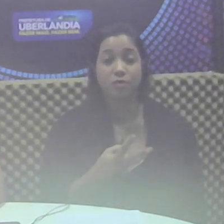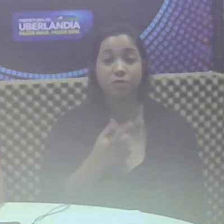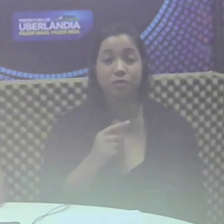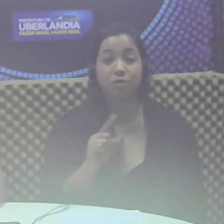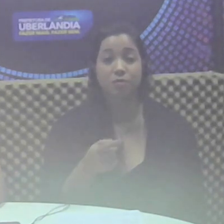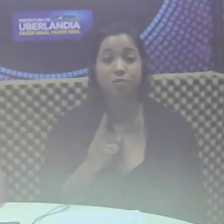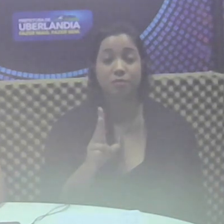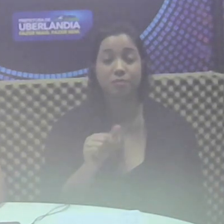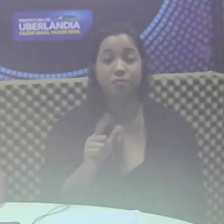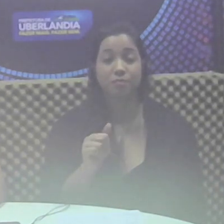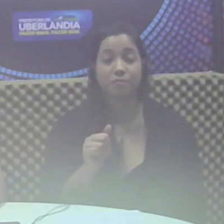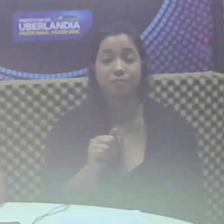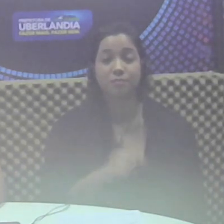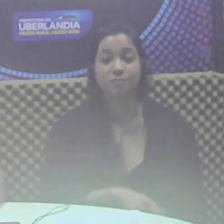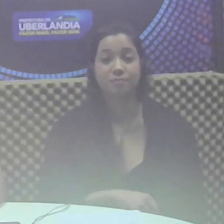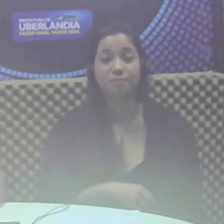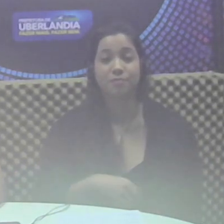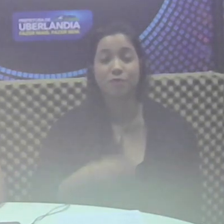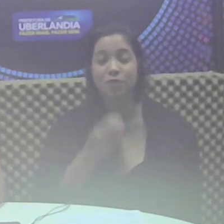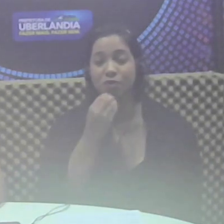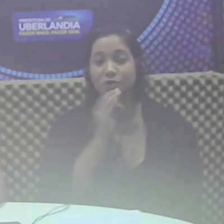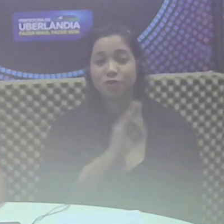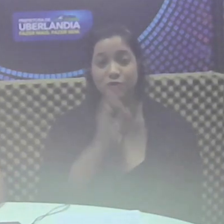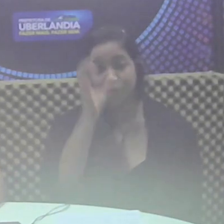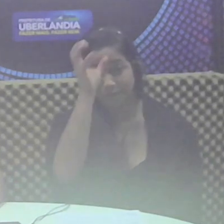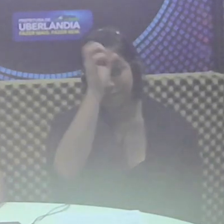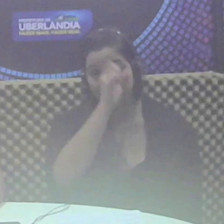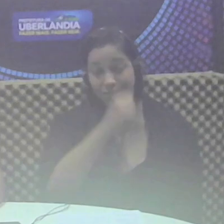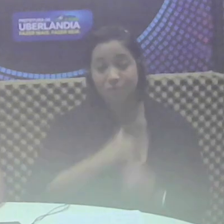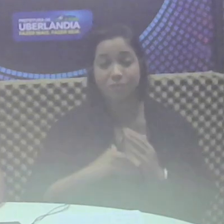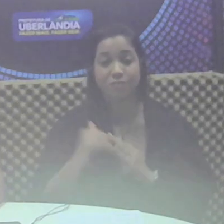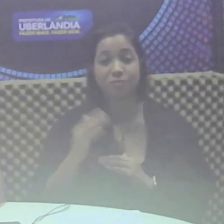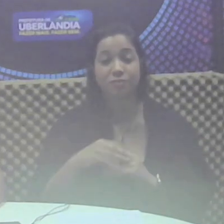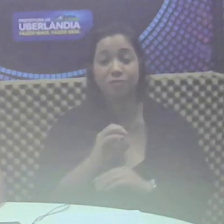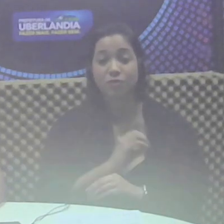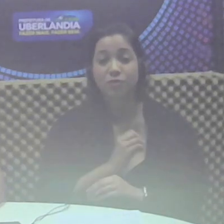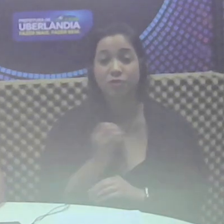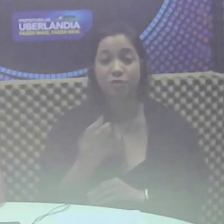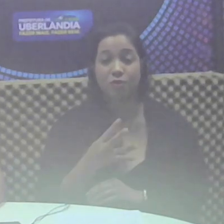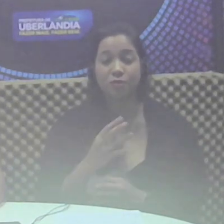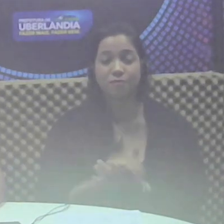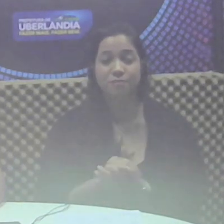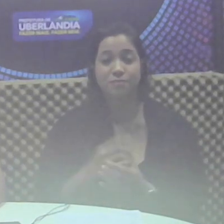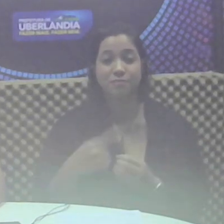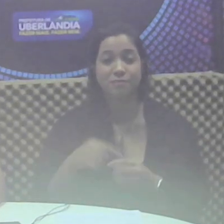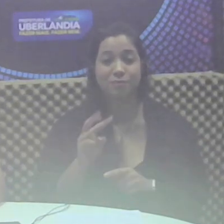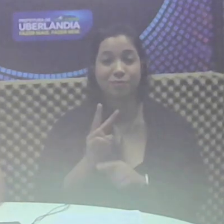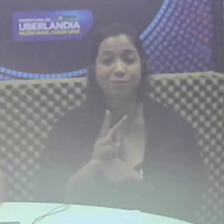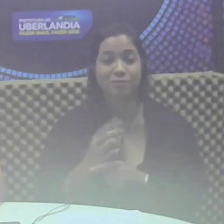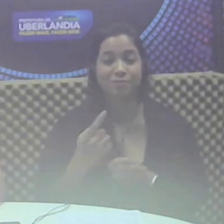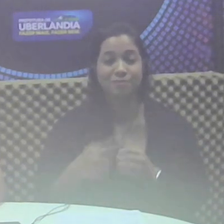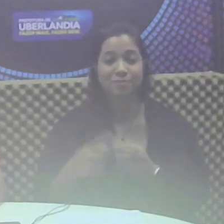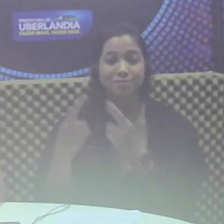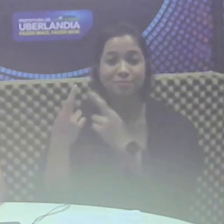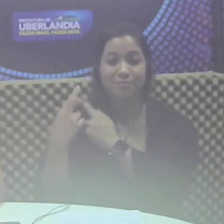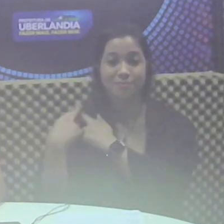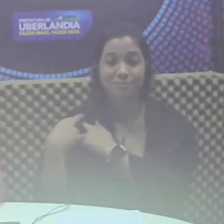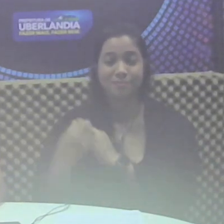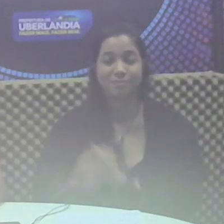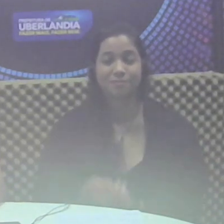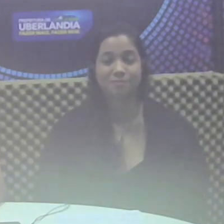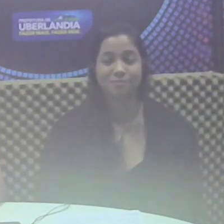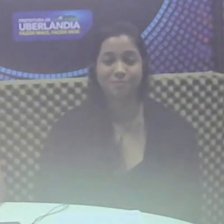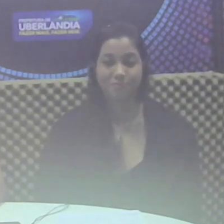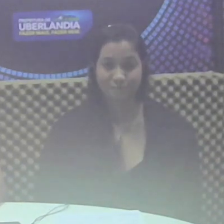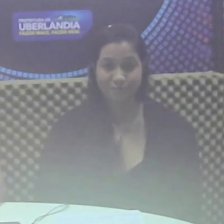37 mil vagas oferecidas. É uma oportunidade show para quem quer aprender uma profissão. Uma cidade que cuida. É uma cidade